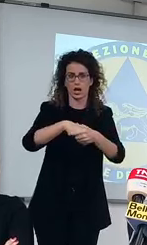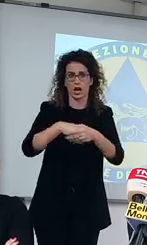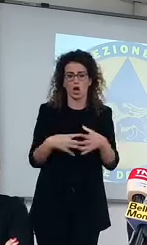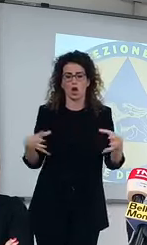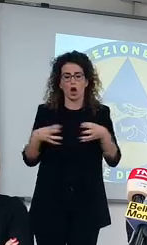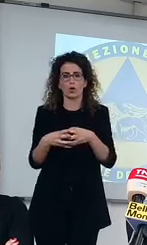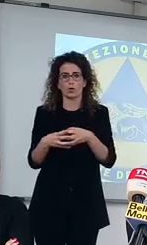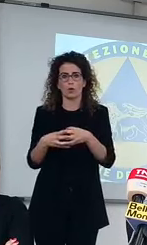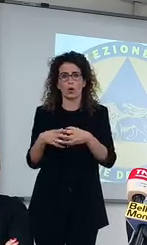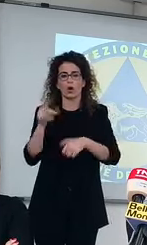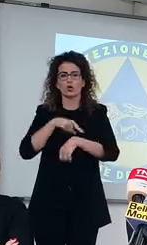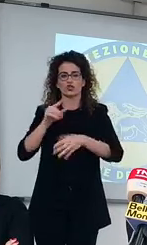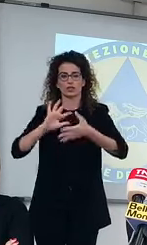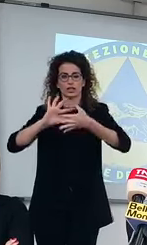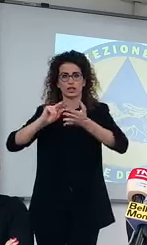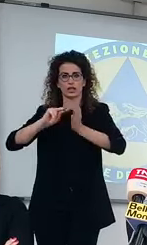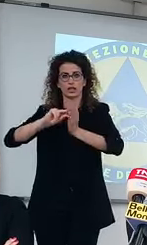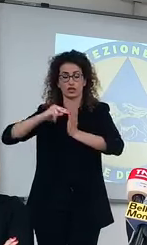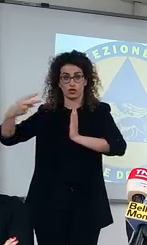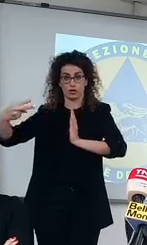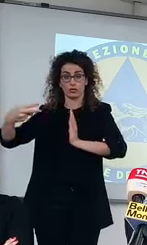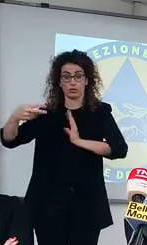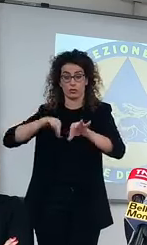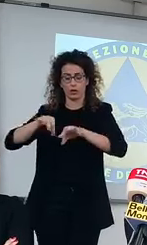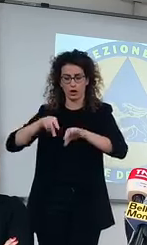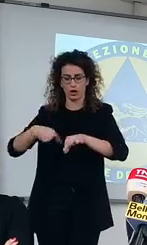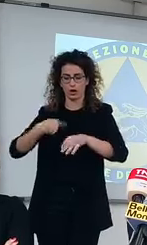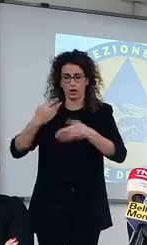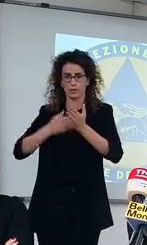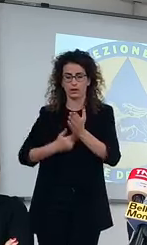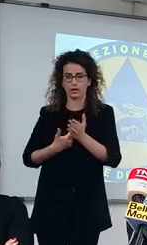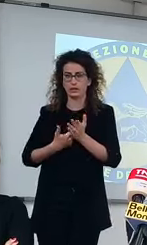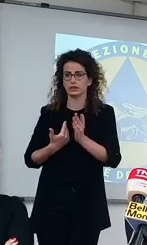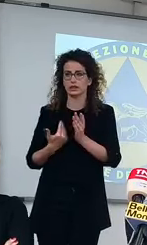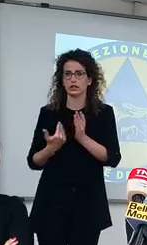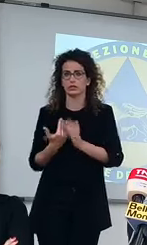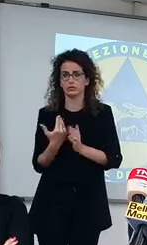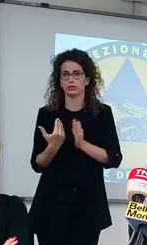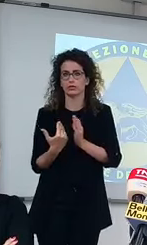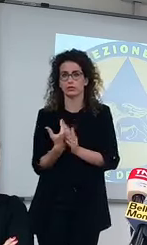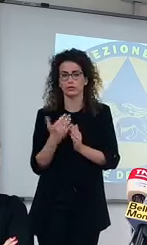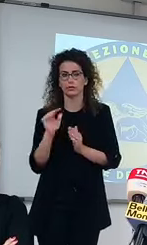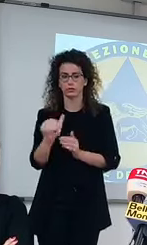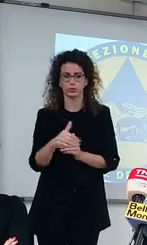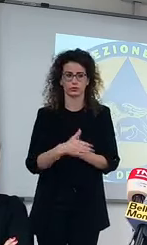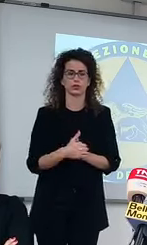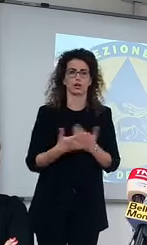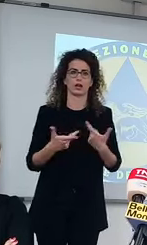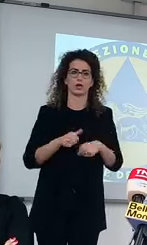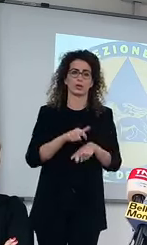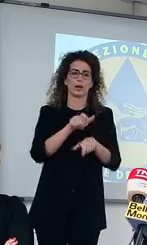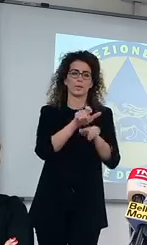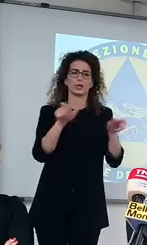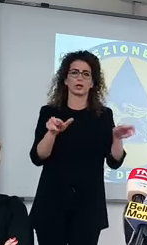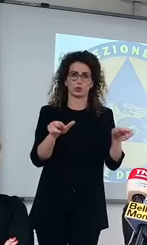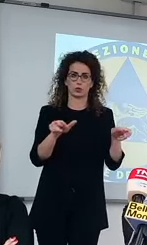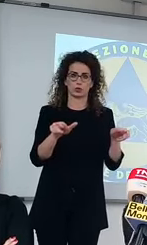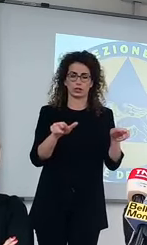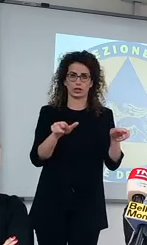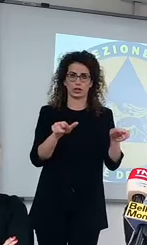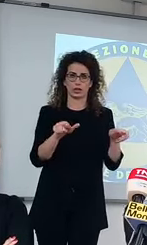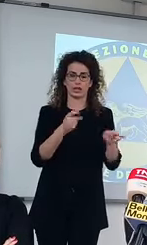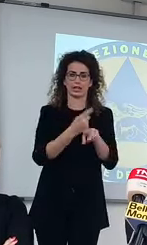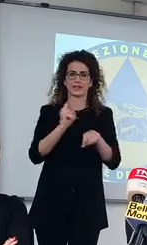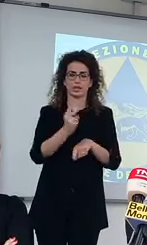ingegneri gestionali che programma tutto, che si ritrova ogni giorno la novità. Quanti sono i richiami AstraZeneca